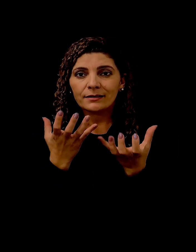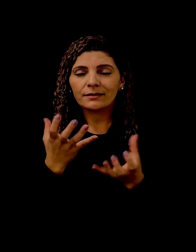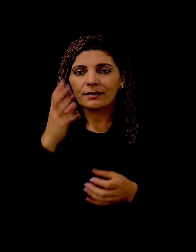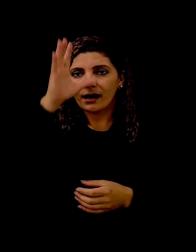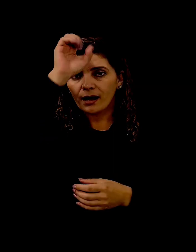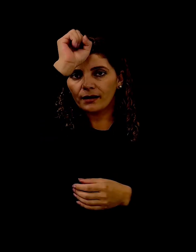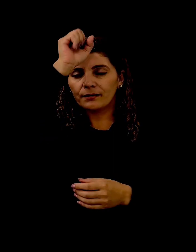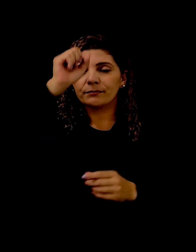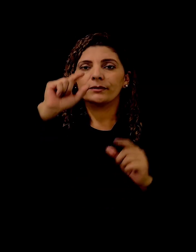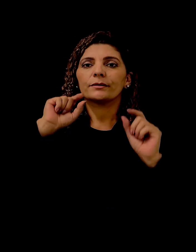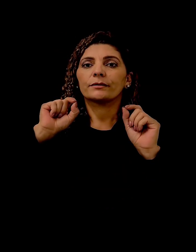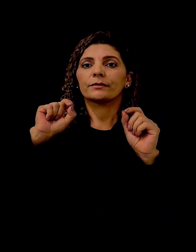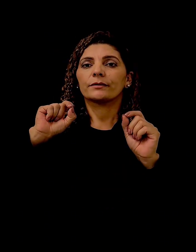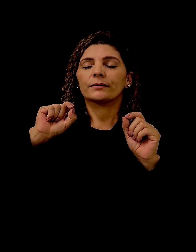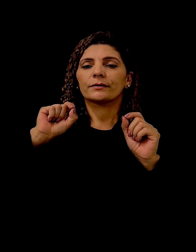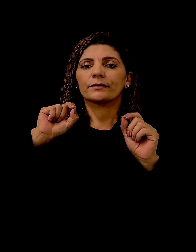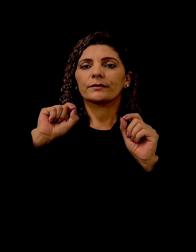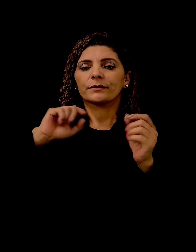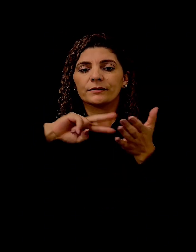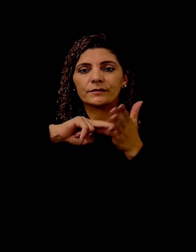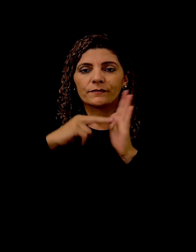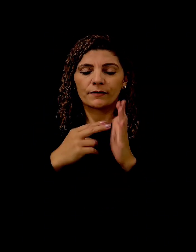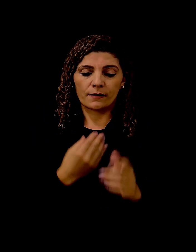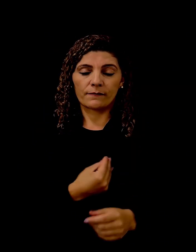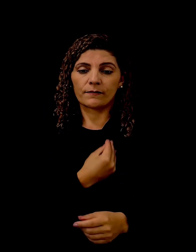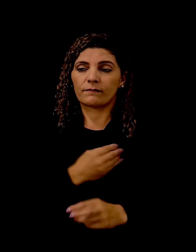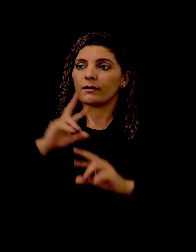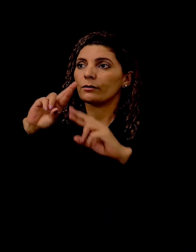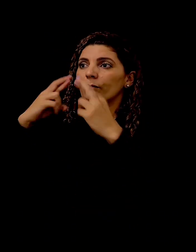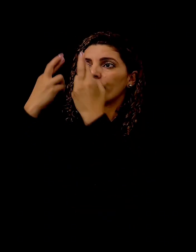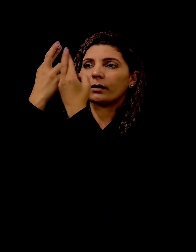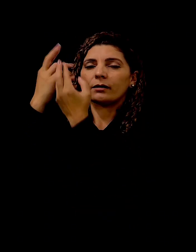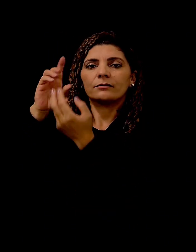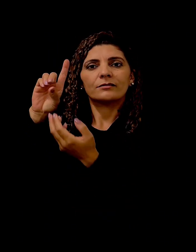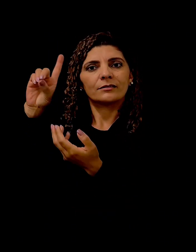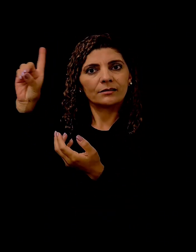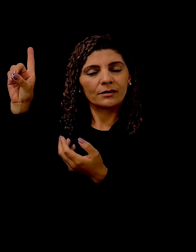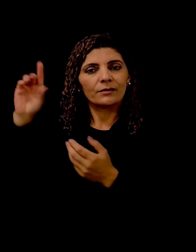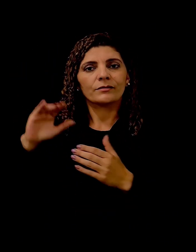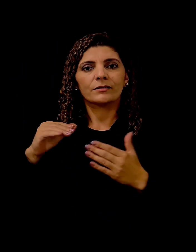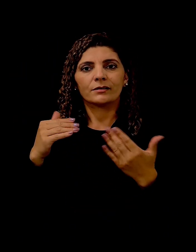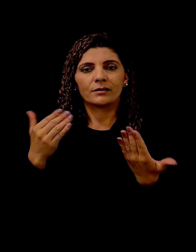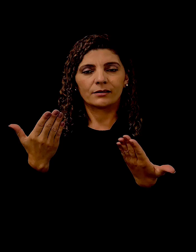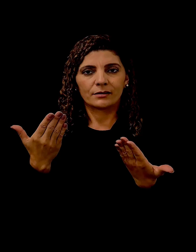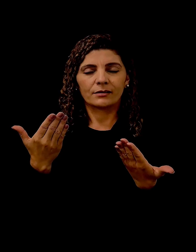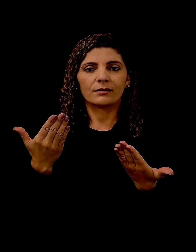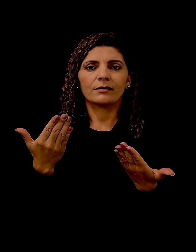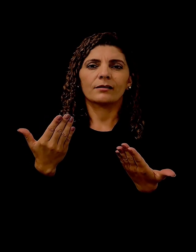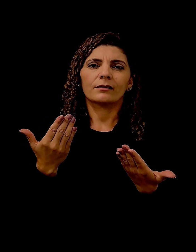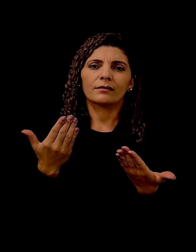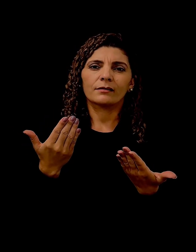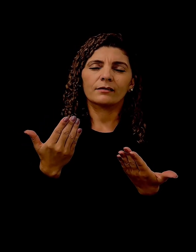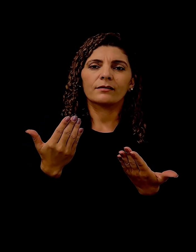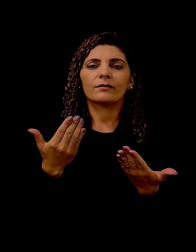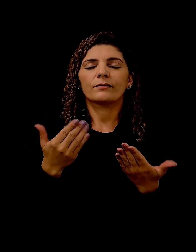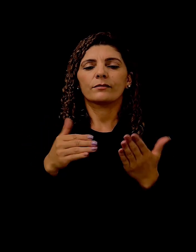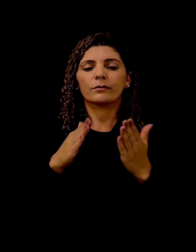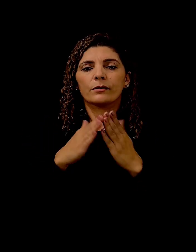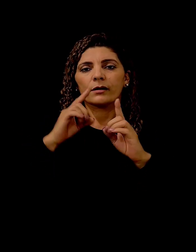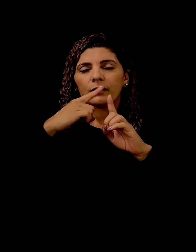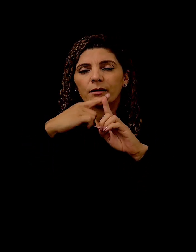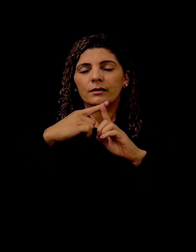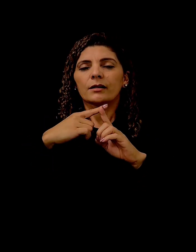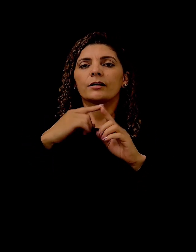é viver no reino de Deus? Então, é na igreja do nosso Senhor